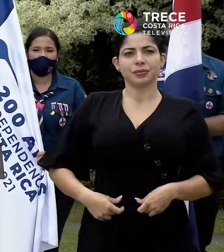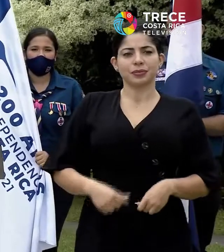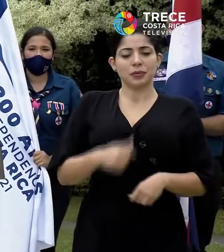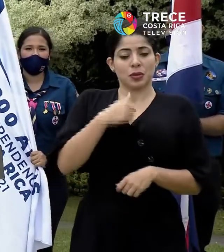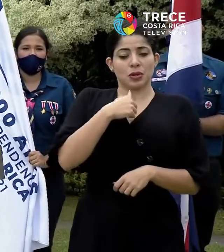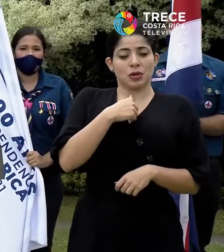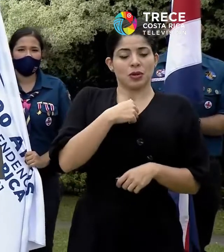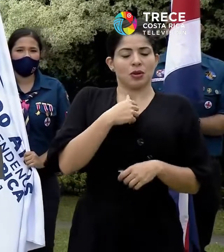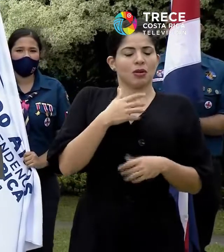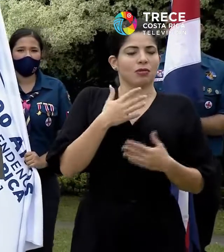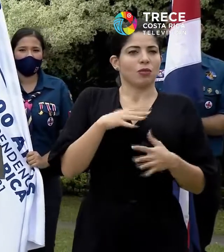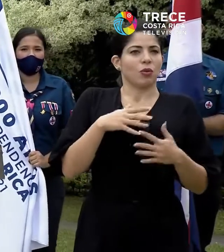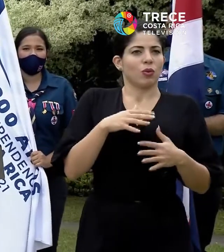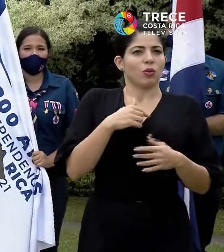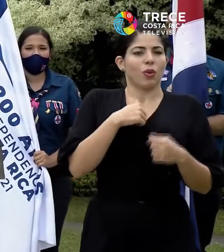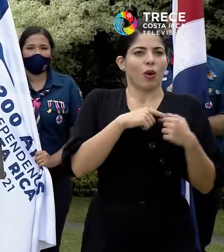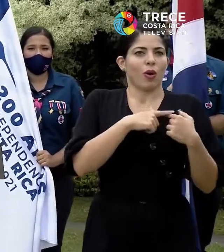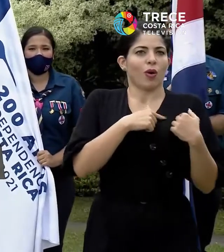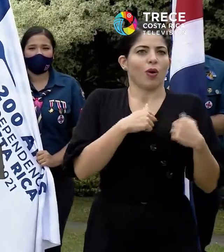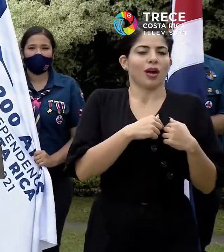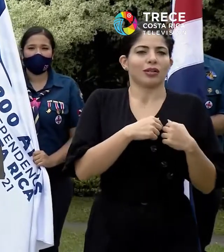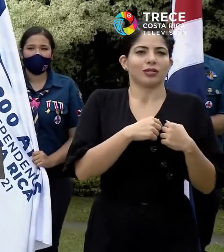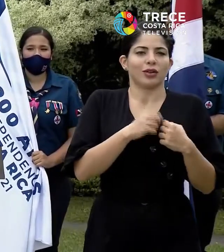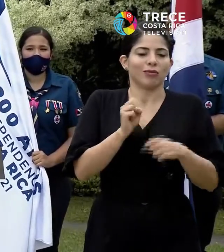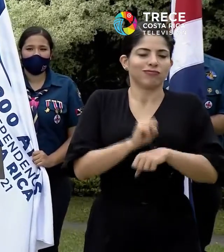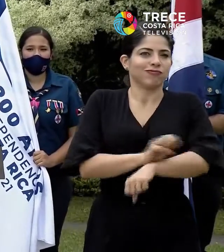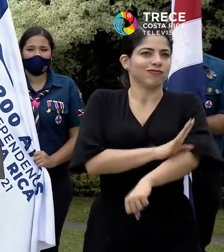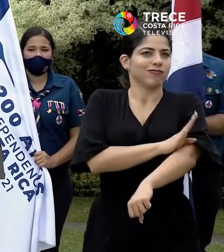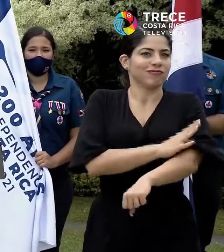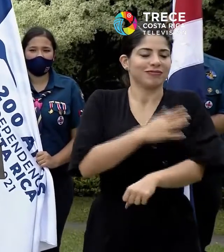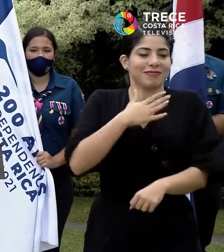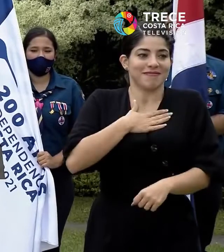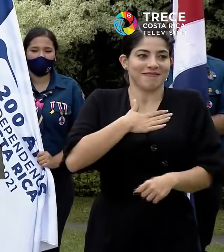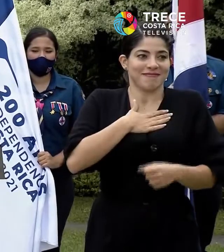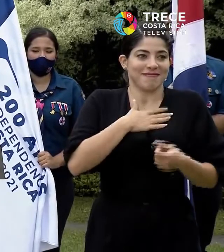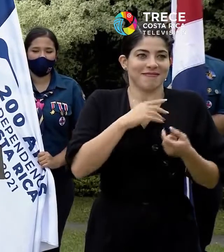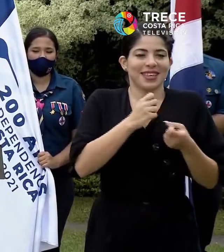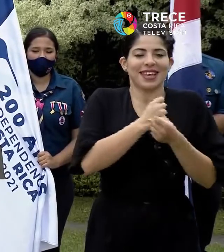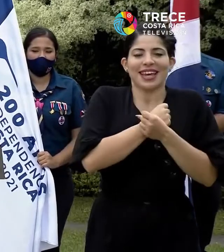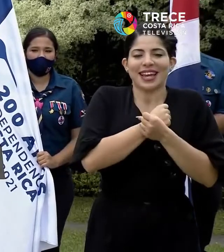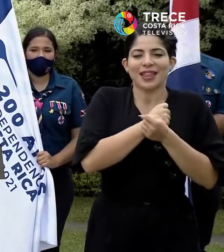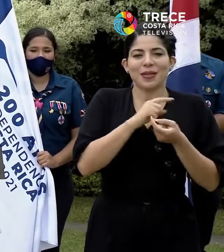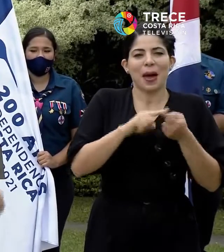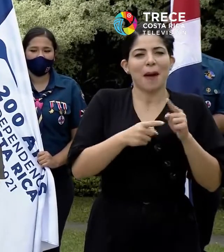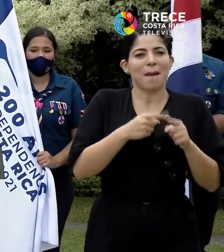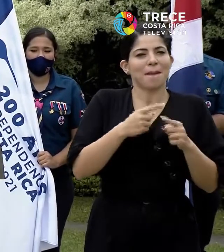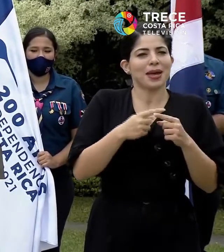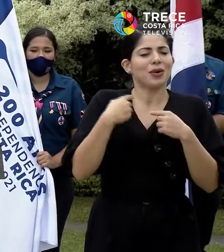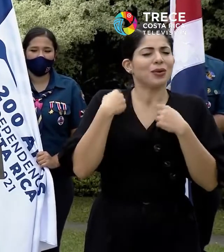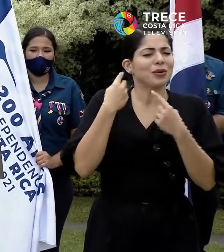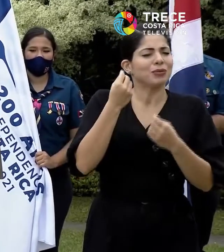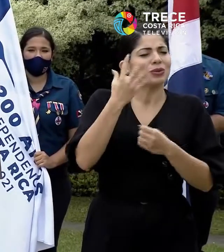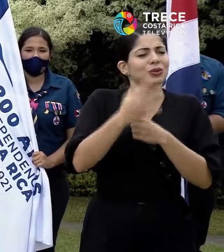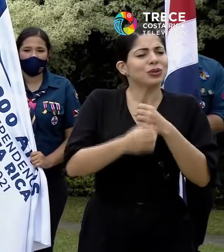Me ha conmovido profundamente lo que mi querido amigo de tantas luchas,